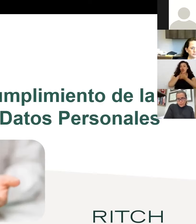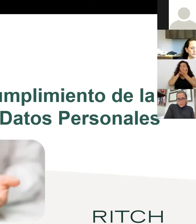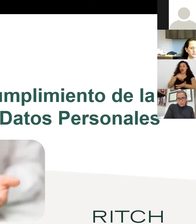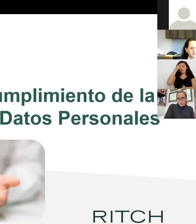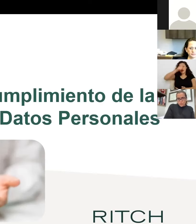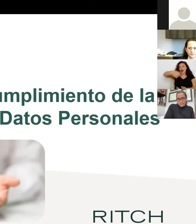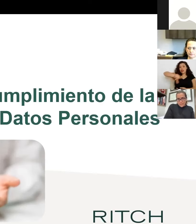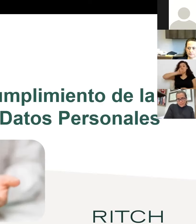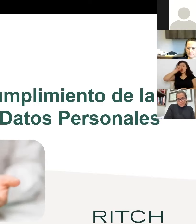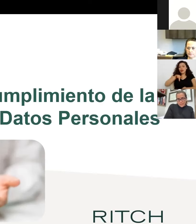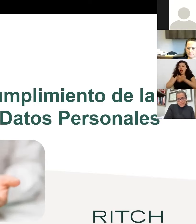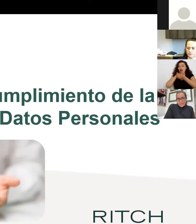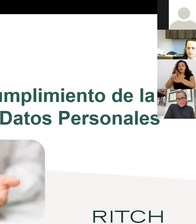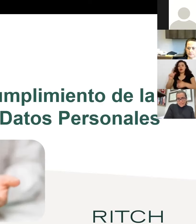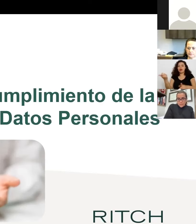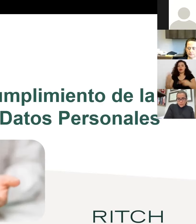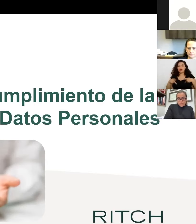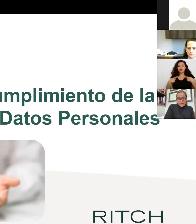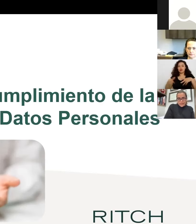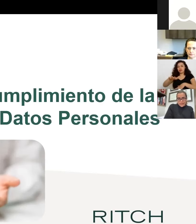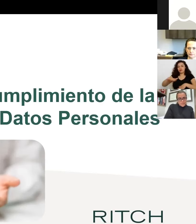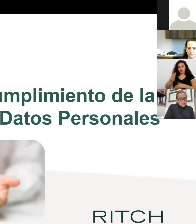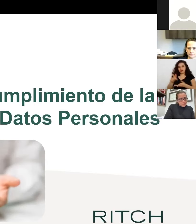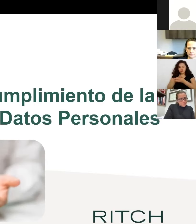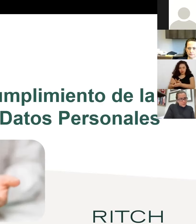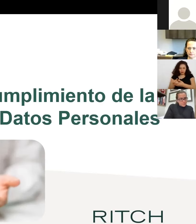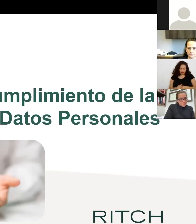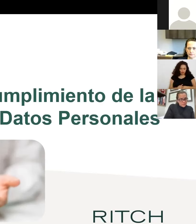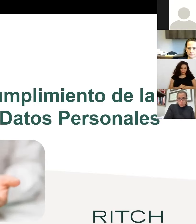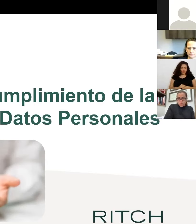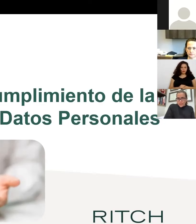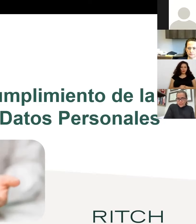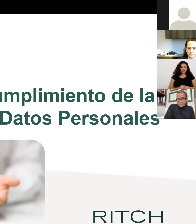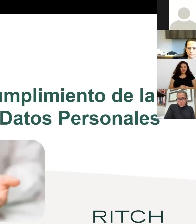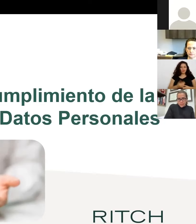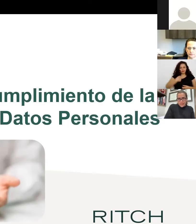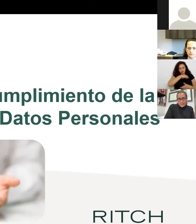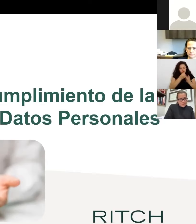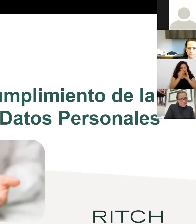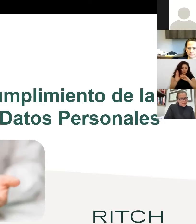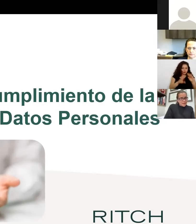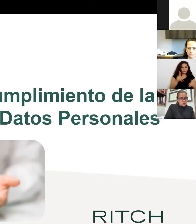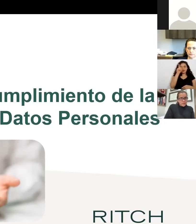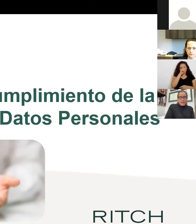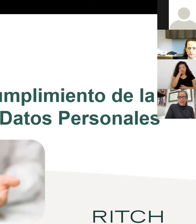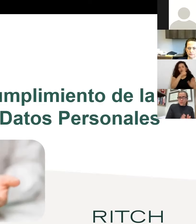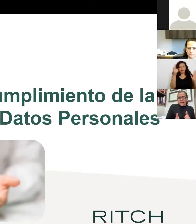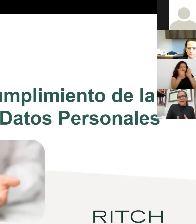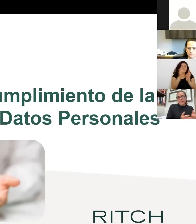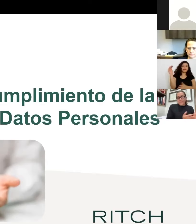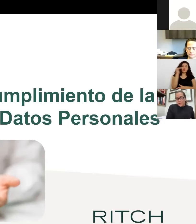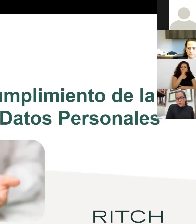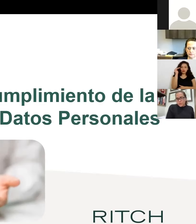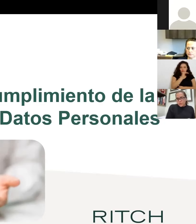los beneficiarios que ustedes atienden. En ese sentido, traerles capacitación o darles asesoría legal gratuita y que no tengan